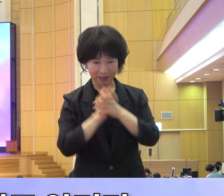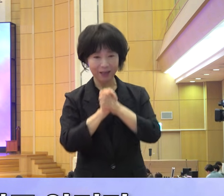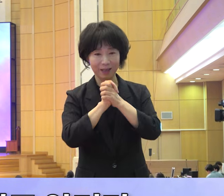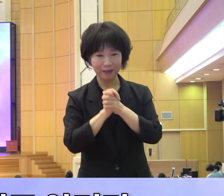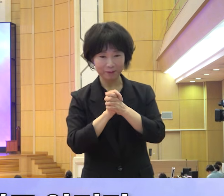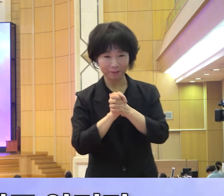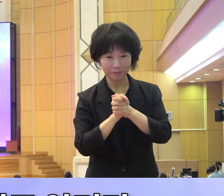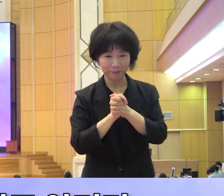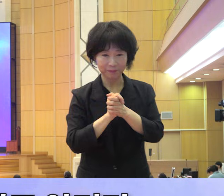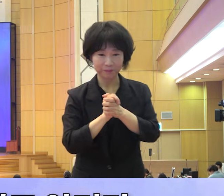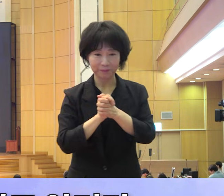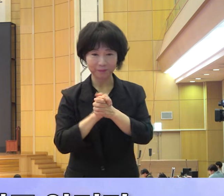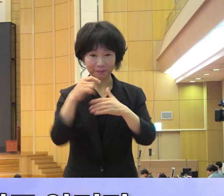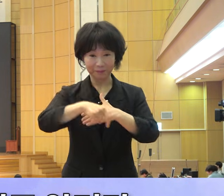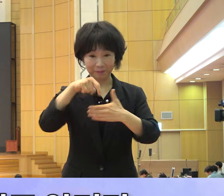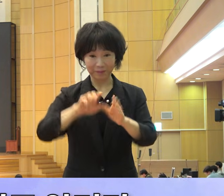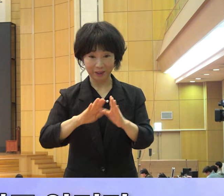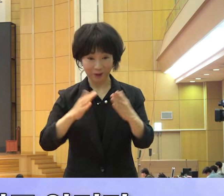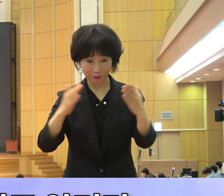없겠네.